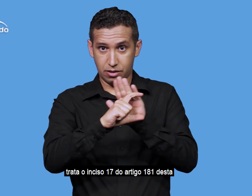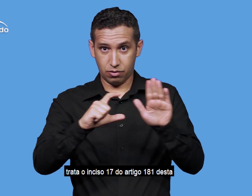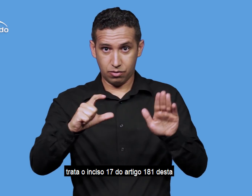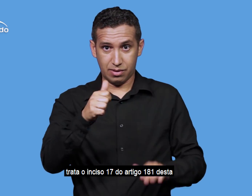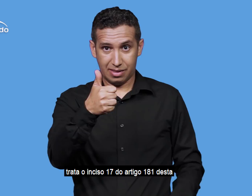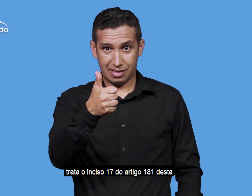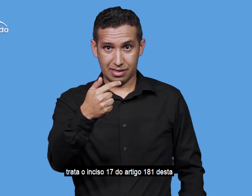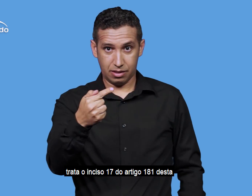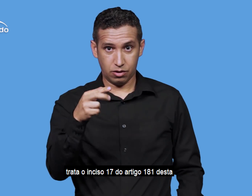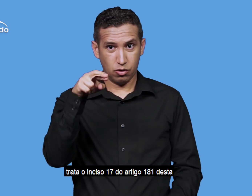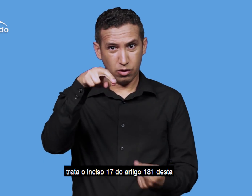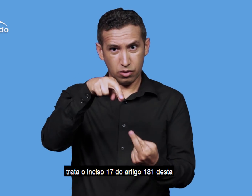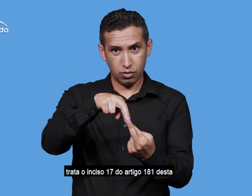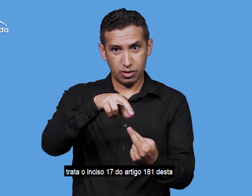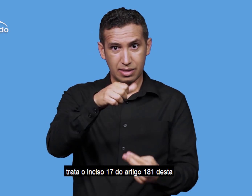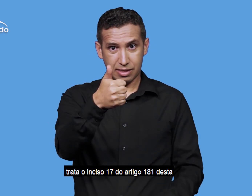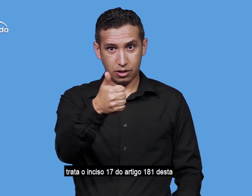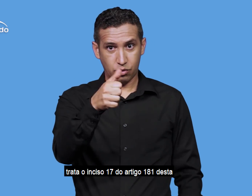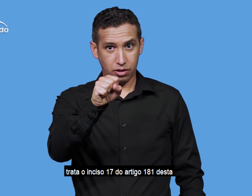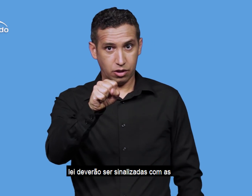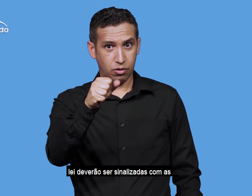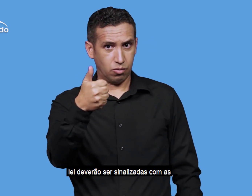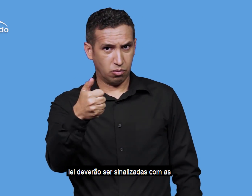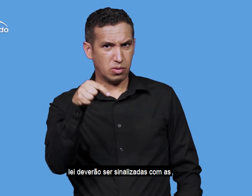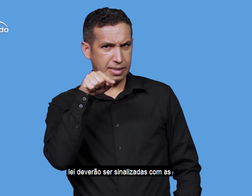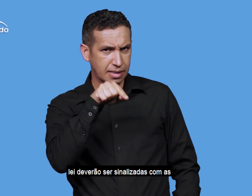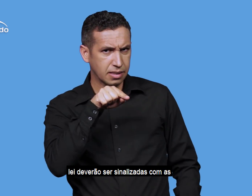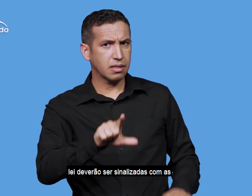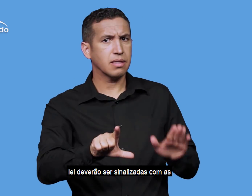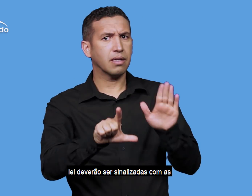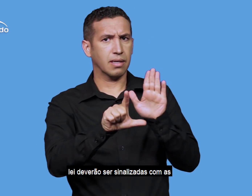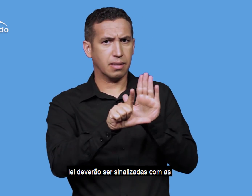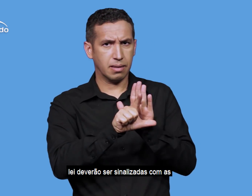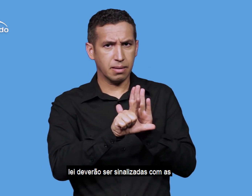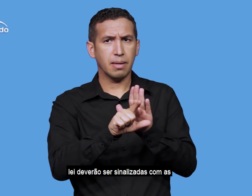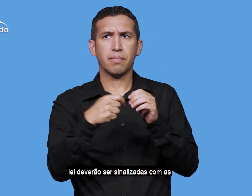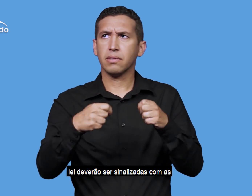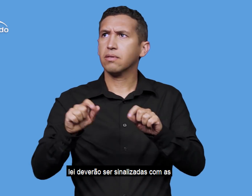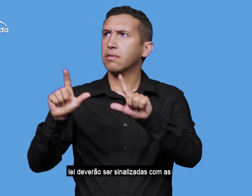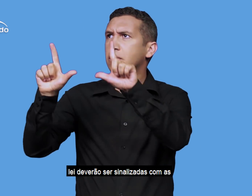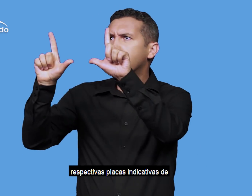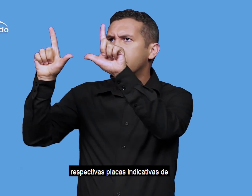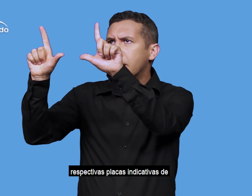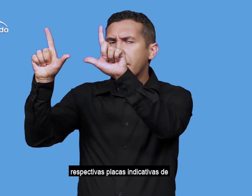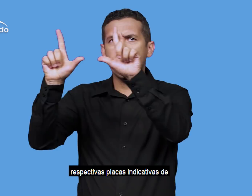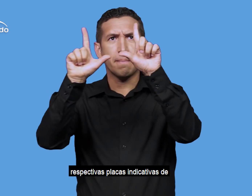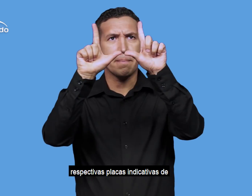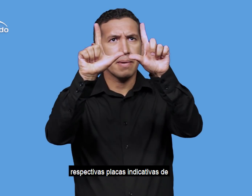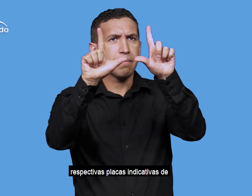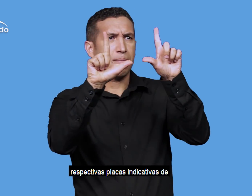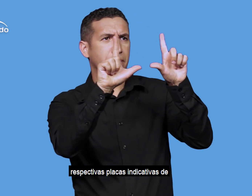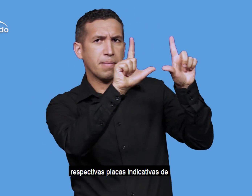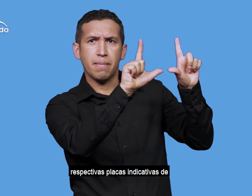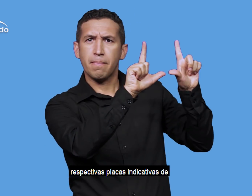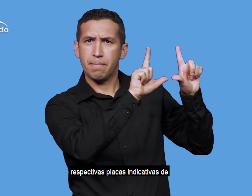do artigo 181 desta lei deverão ser finalizadas com as respectivas placas indicativas